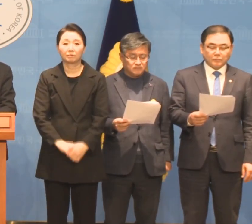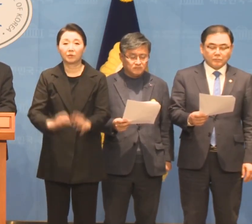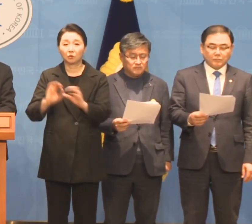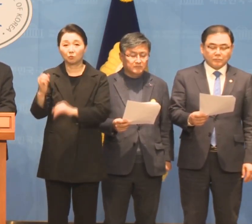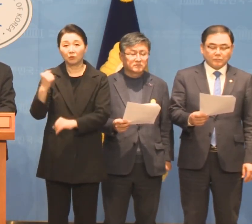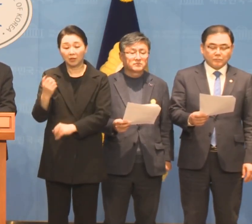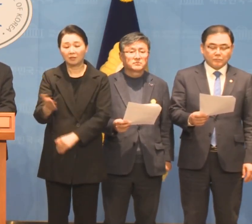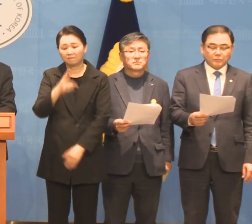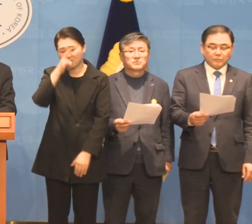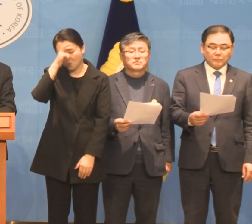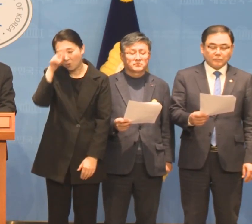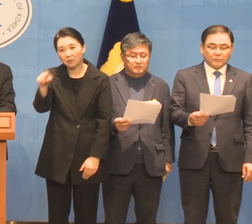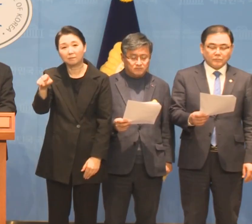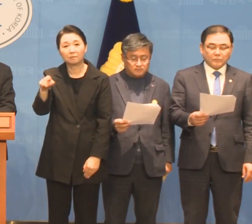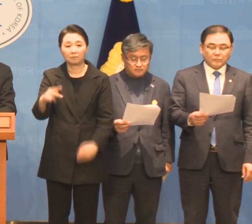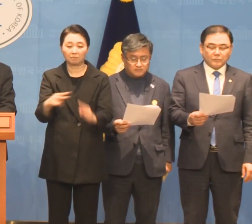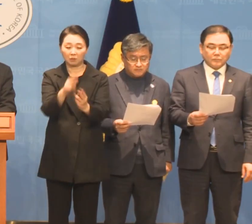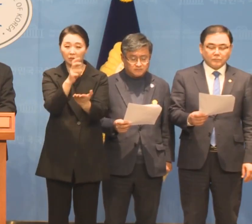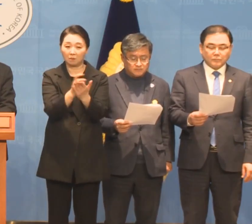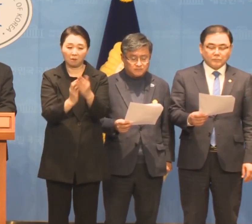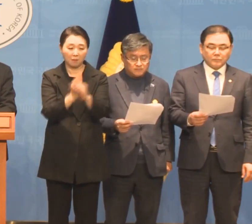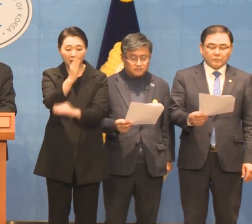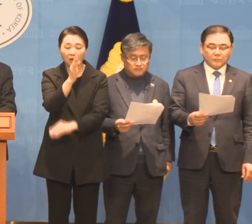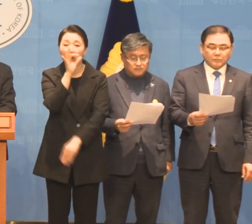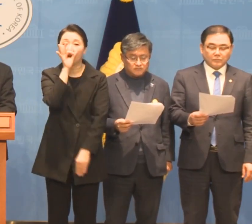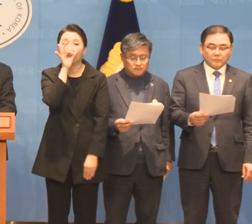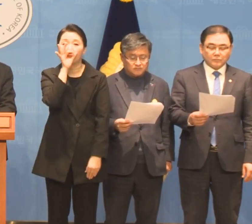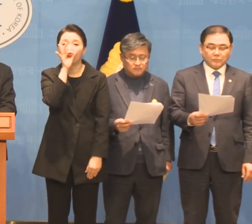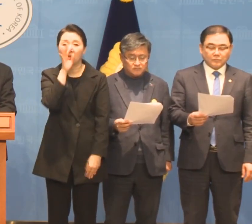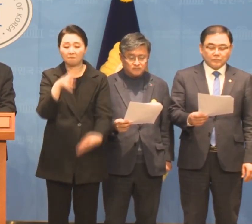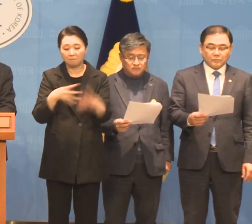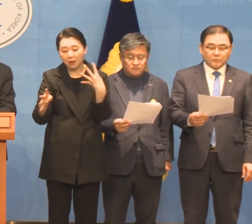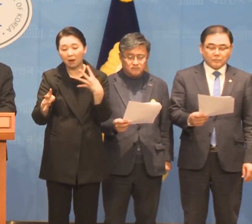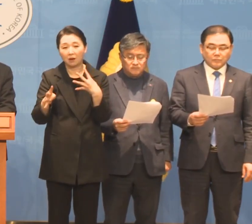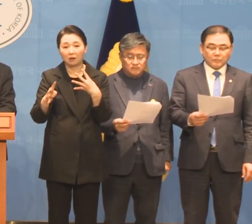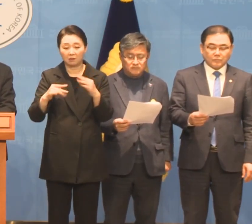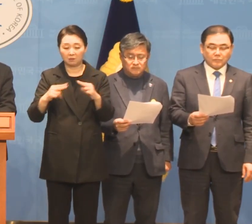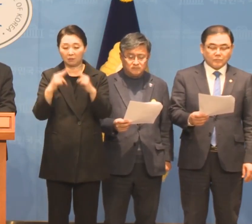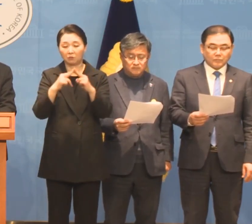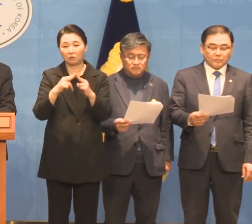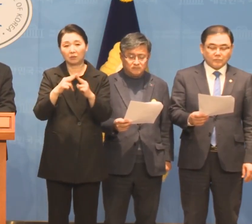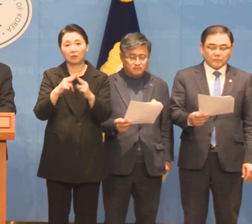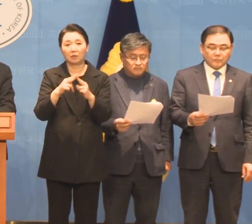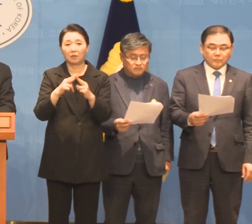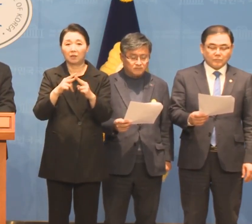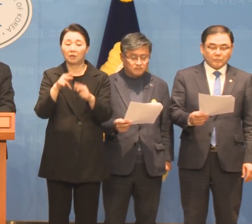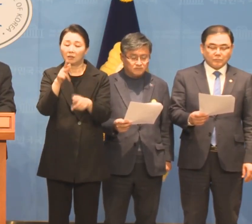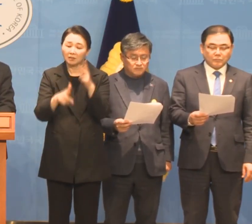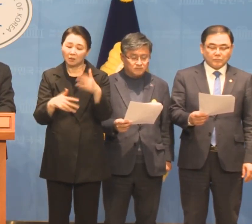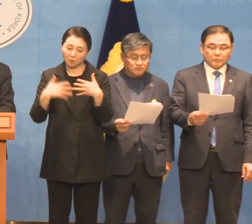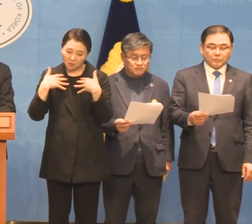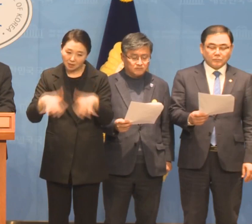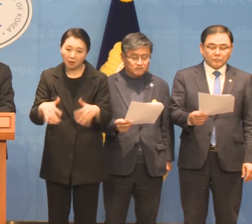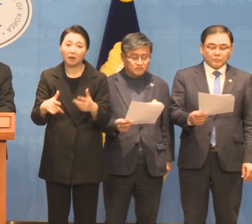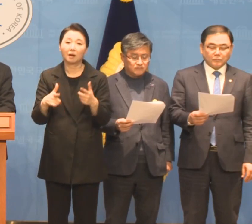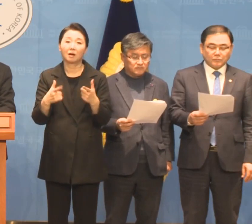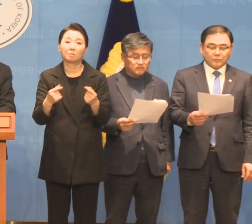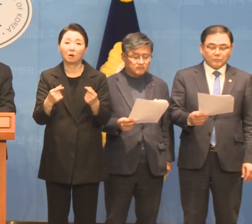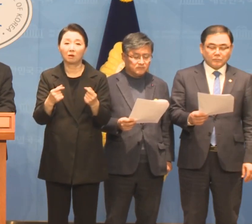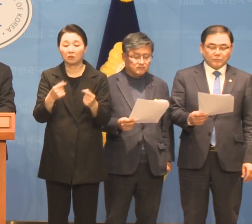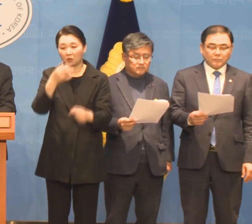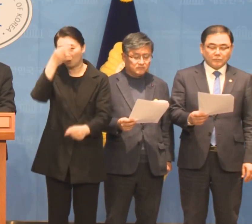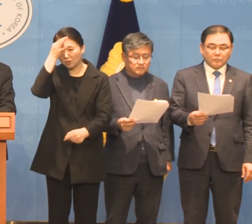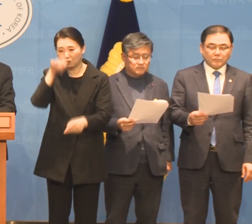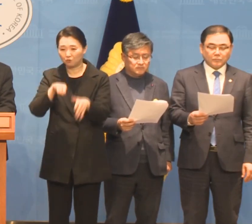국민의힘 목리 때문에 반도체법을 처리하지 못해 반도체 산업 경쟁력이 약화된다면 기술 패권